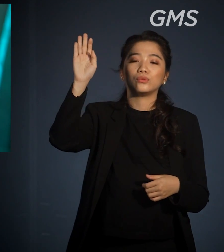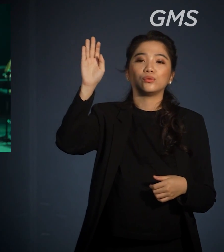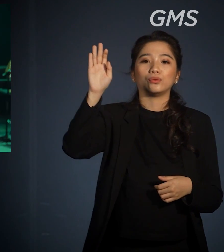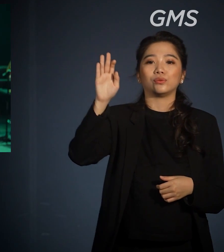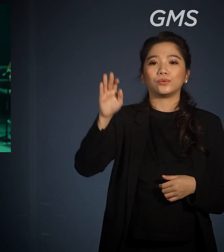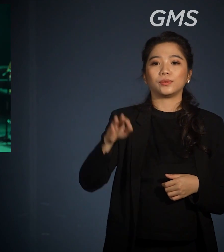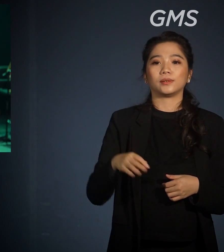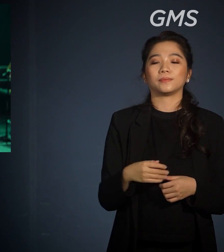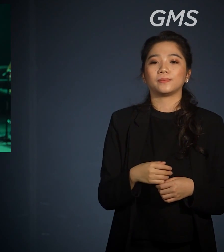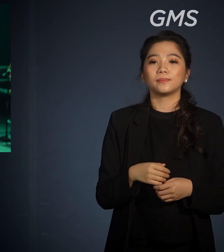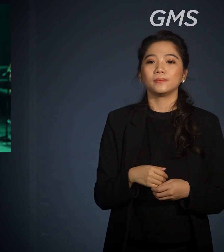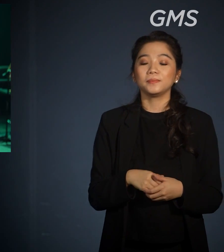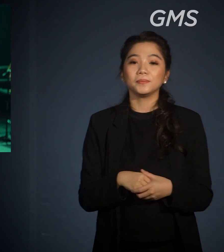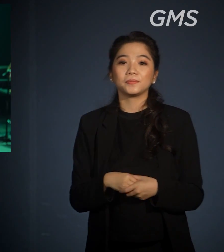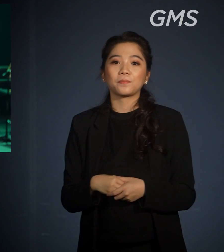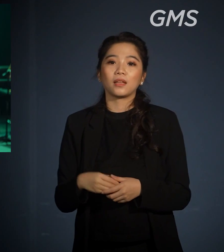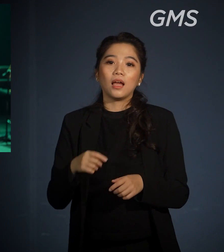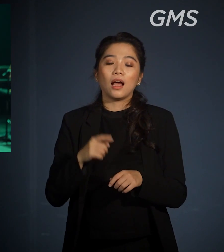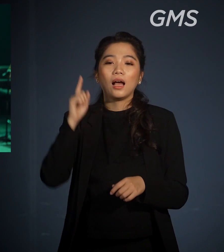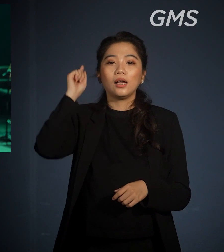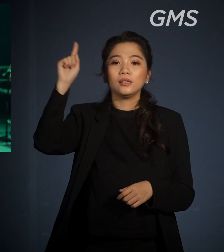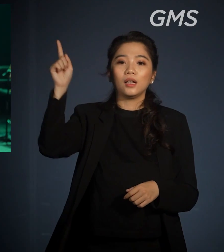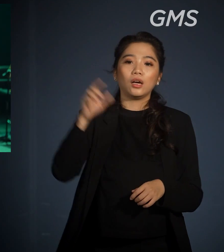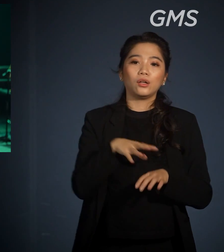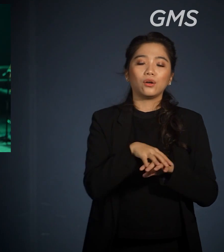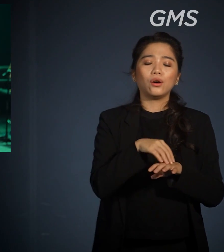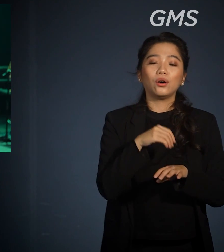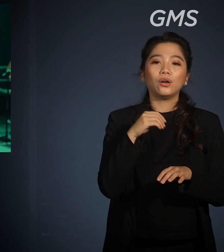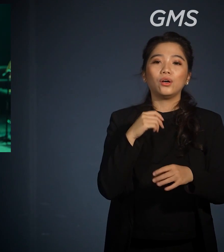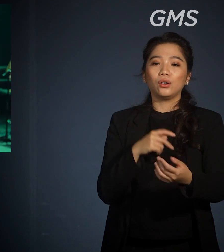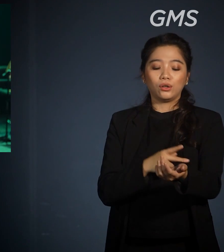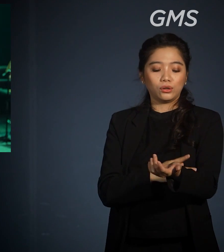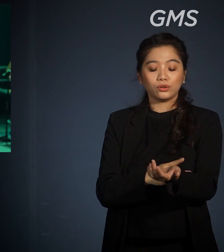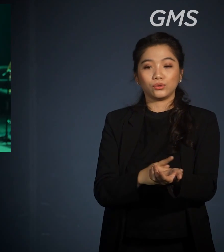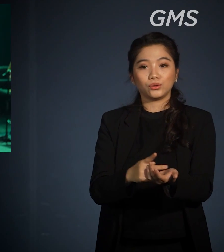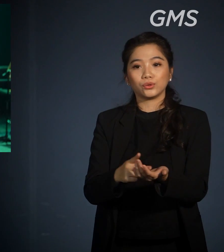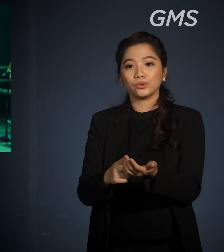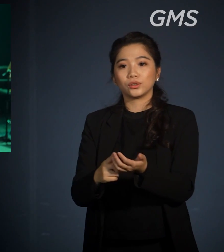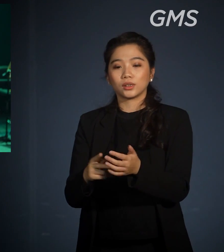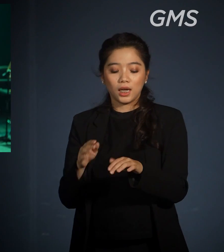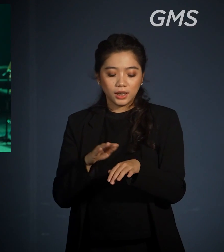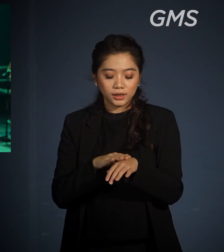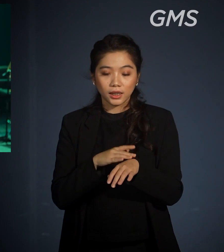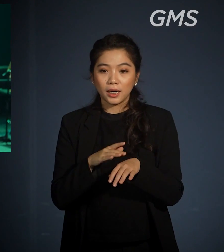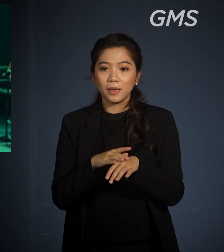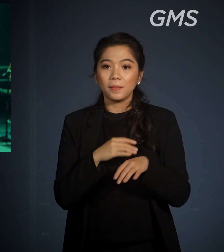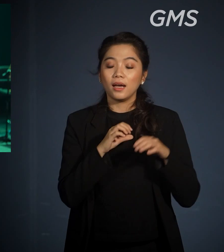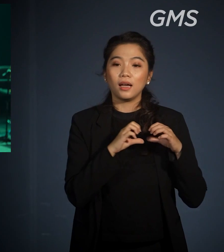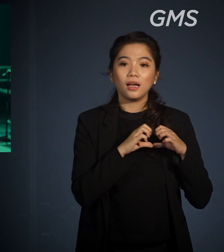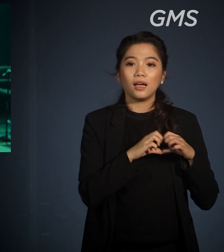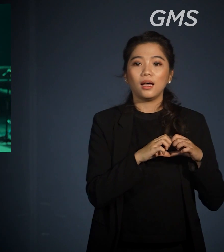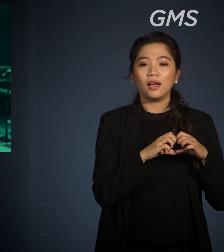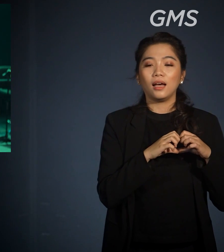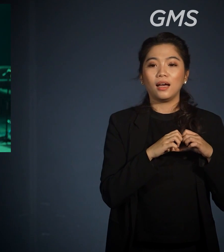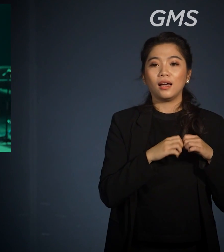hadiratmu. Allah Roh Kudus, Allah Roh Kudus, jamah